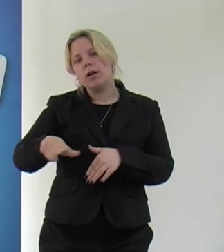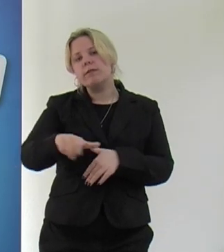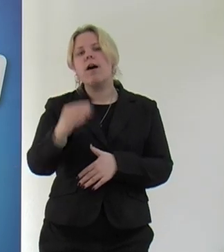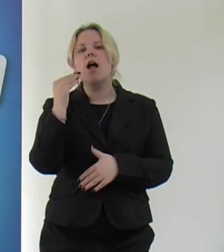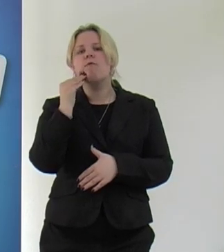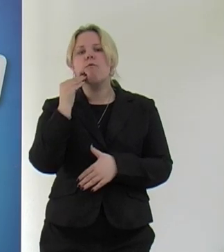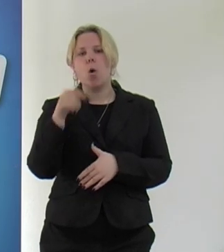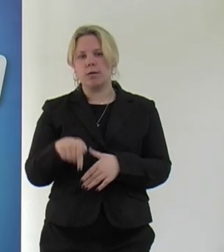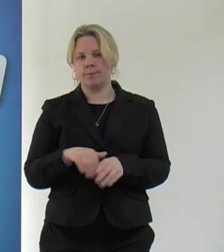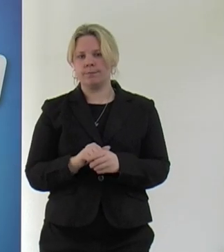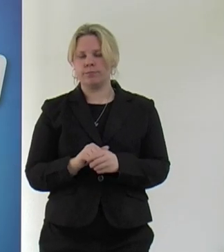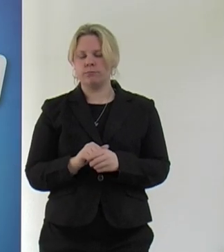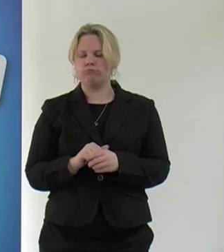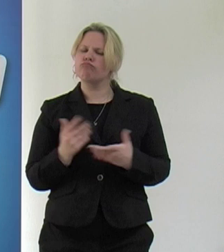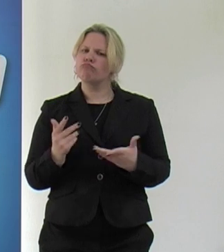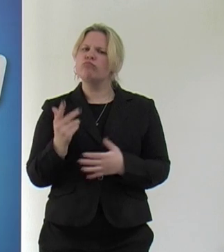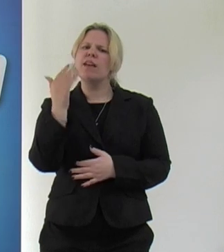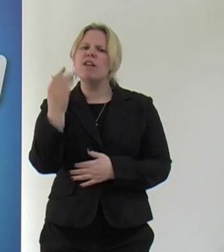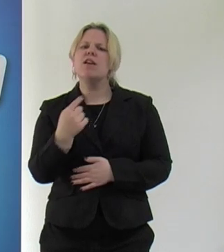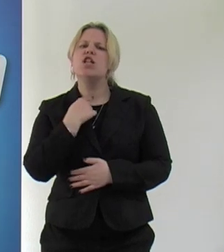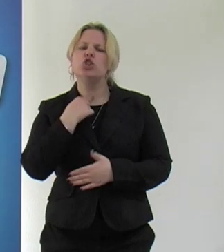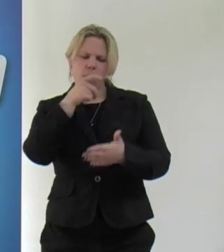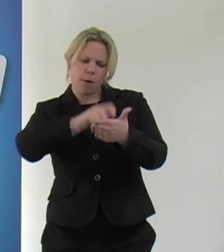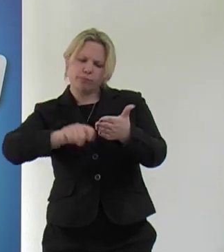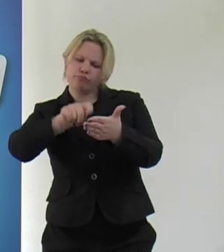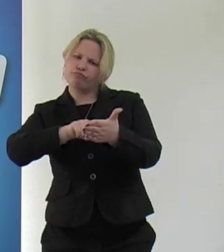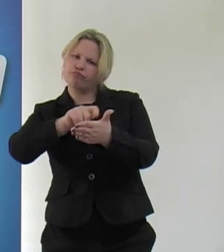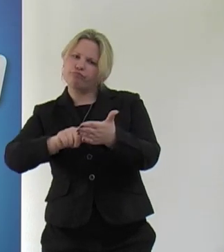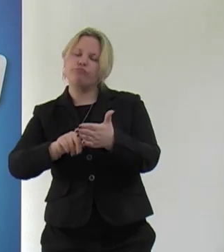Wie viele Stimmen hat man? Sie haben zwei Stimmen.